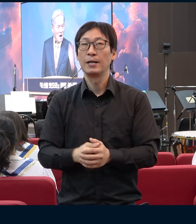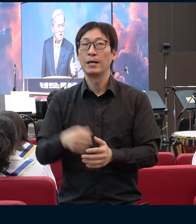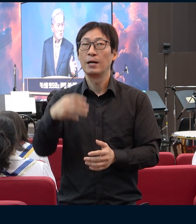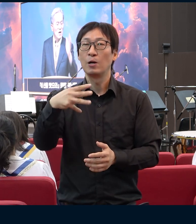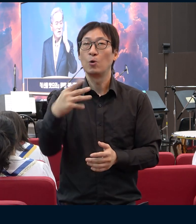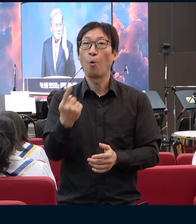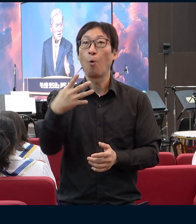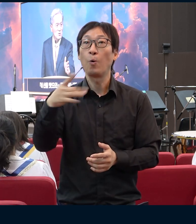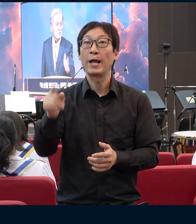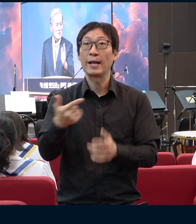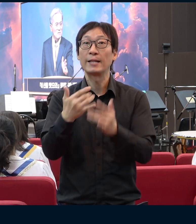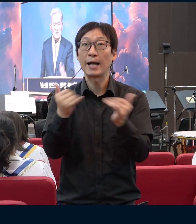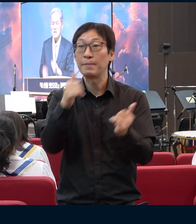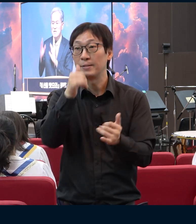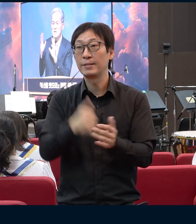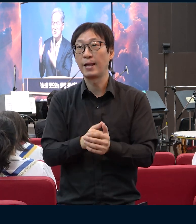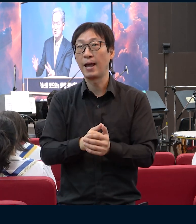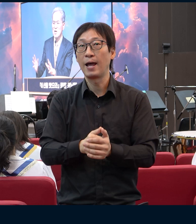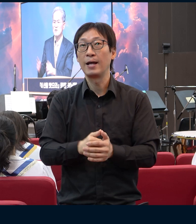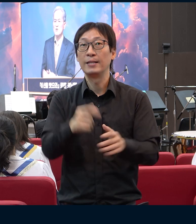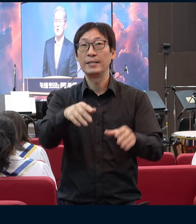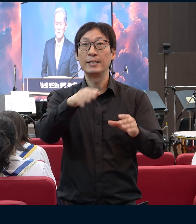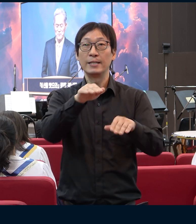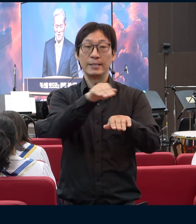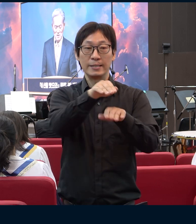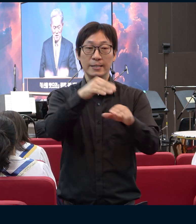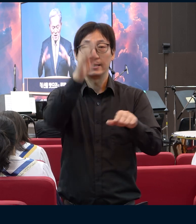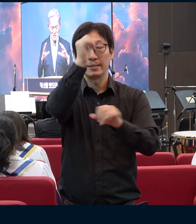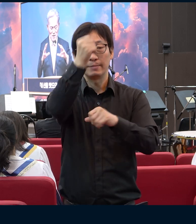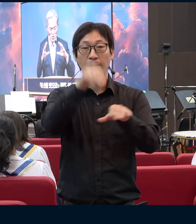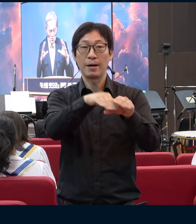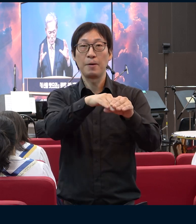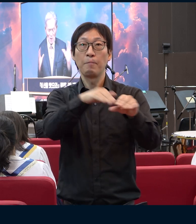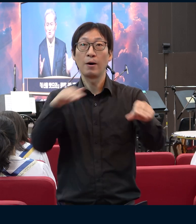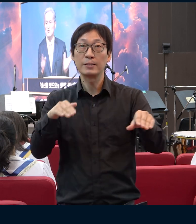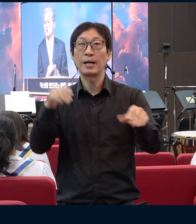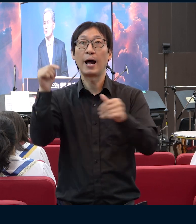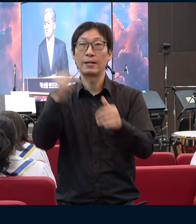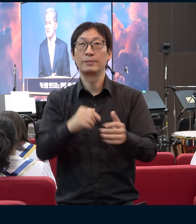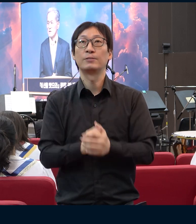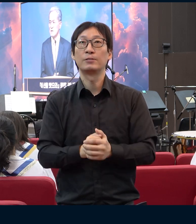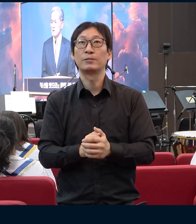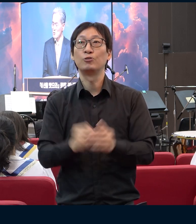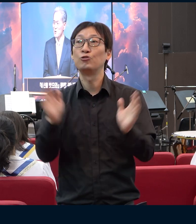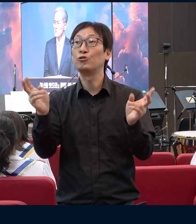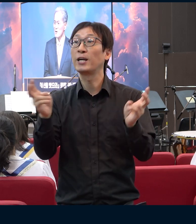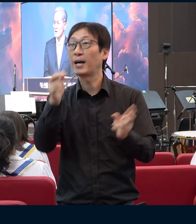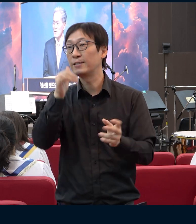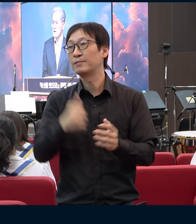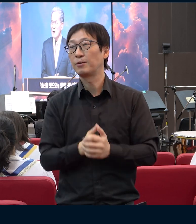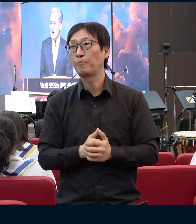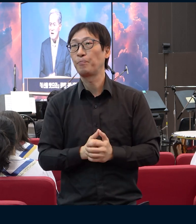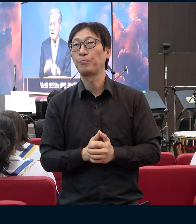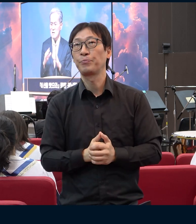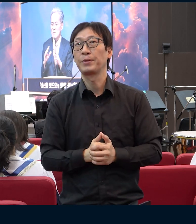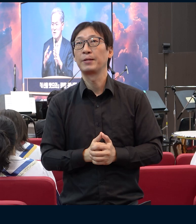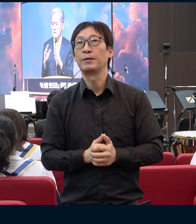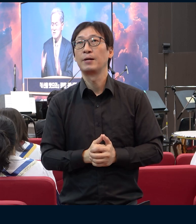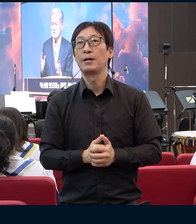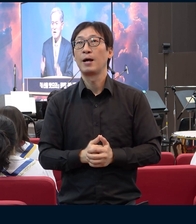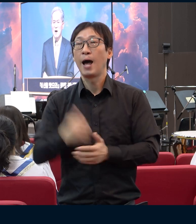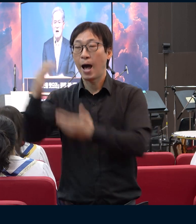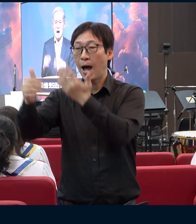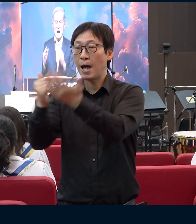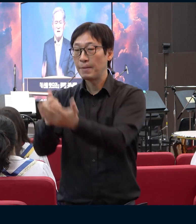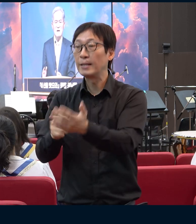벗으라라고 하는 강의와 책에서부터 시작된 이 주제는요, DTS의 정말 중요한 주제입니다. 특별히 뭐예요?